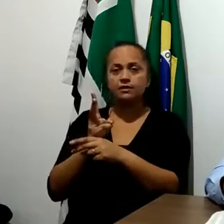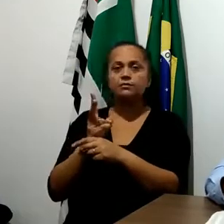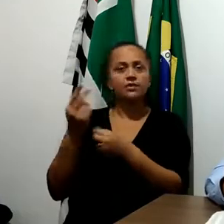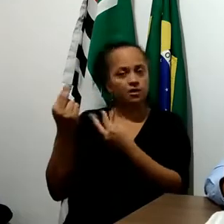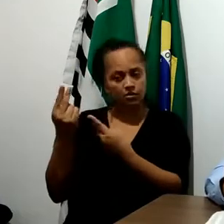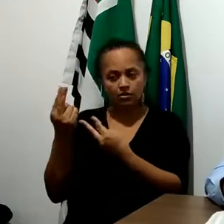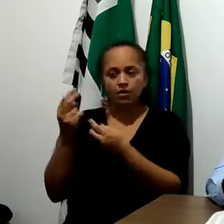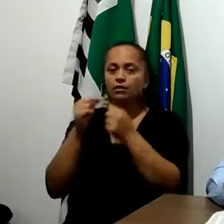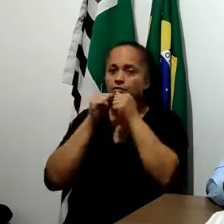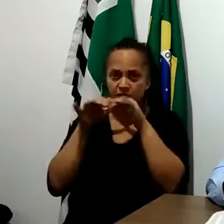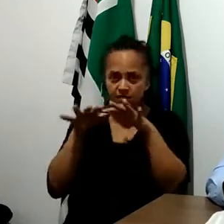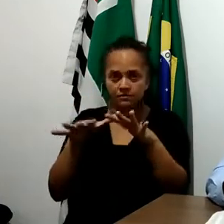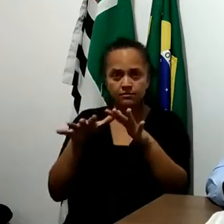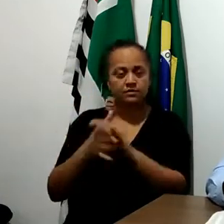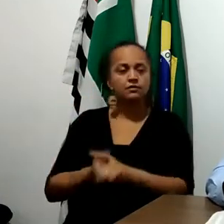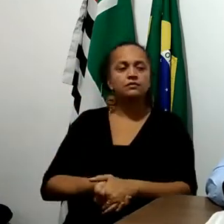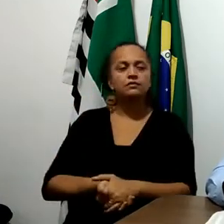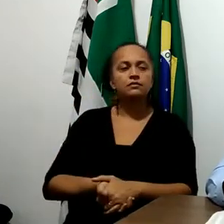mesmo capítulo